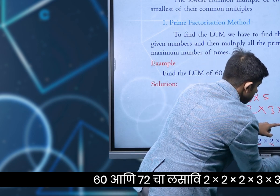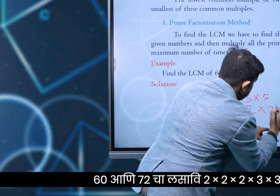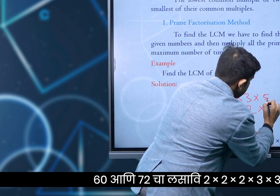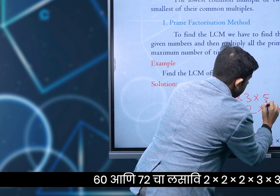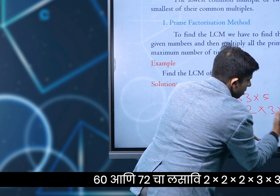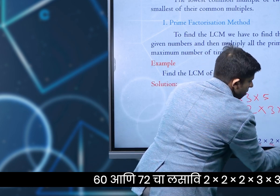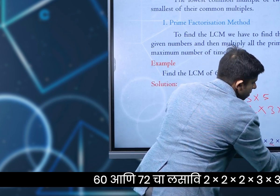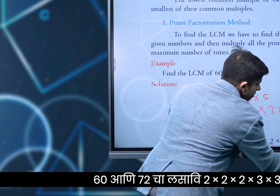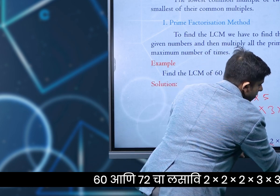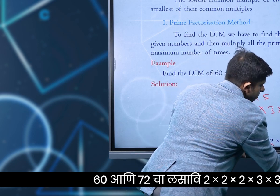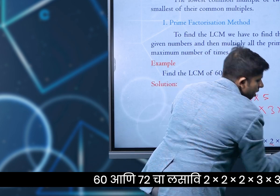आहे.